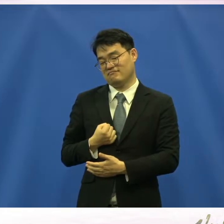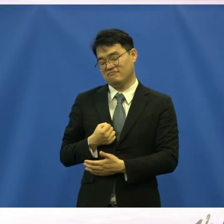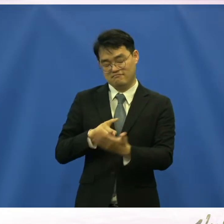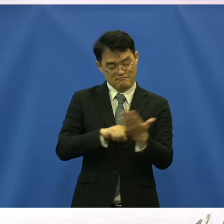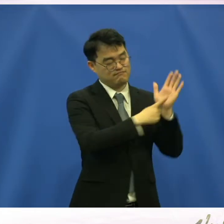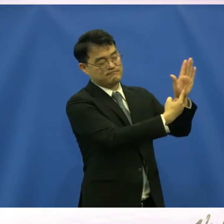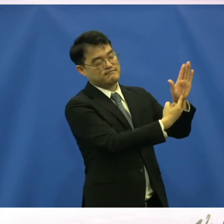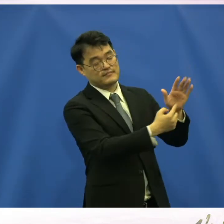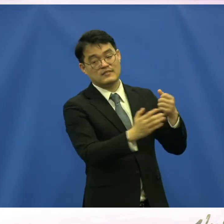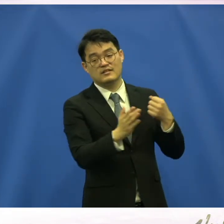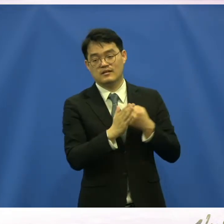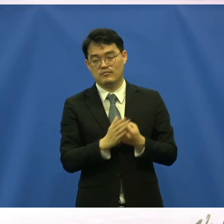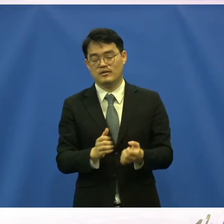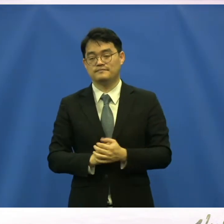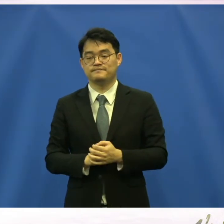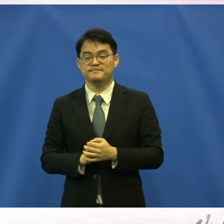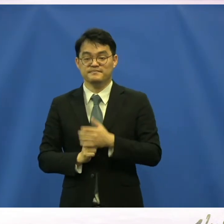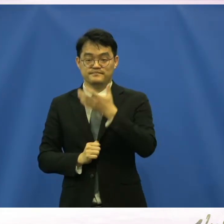여러분, 예수의 생명은